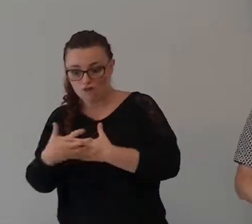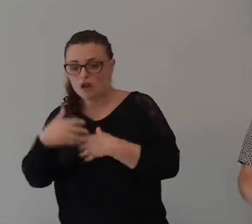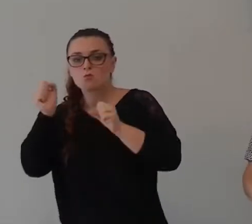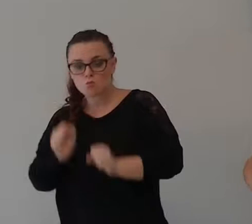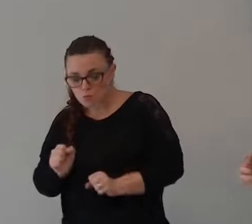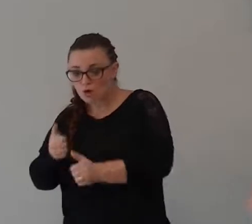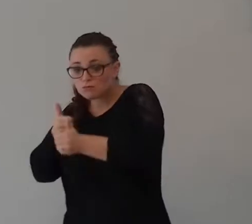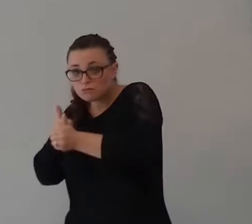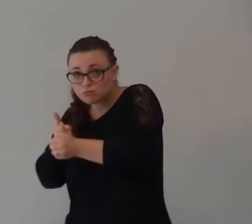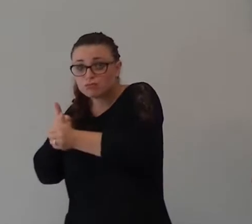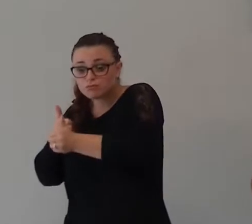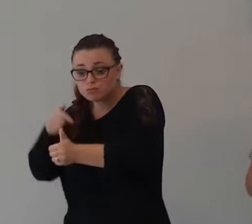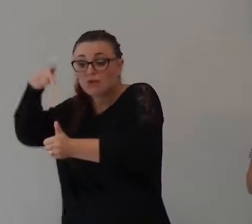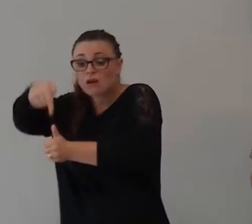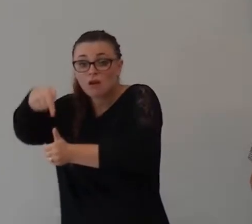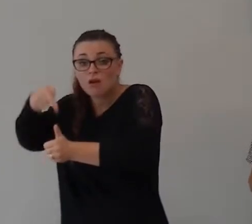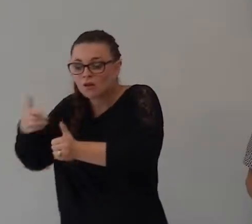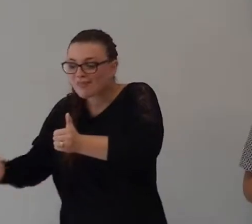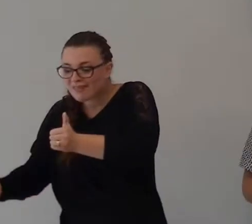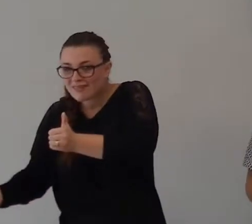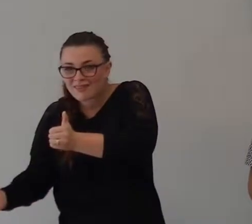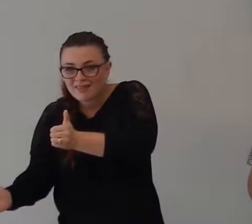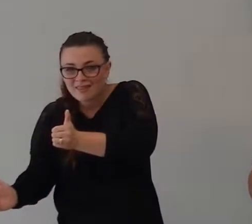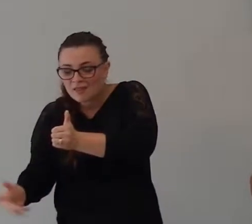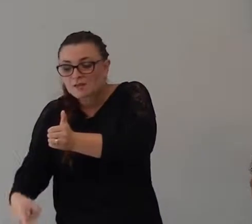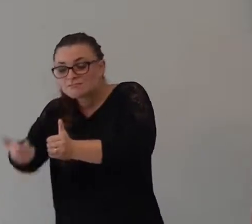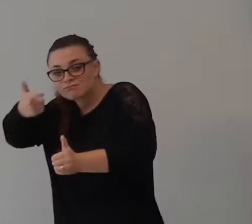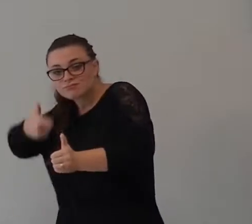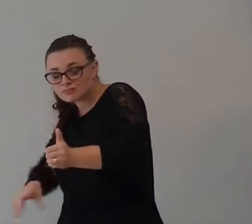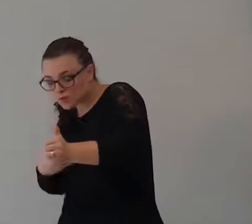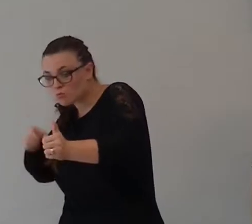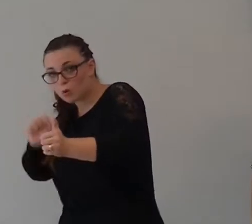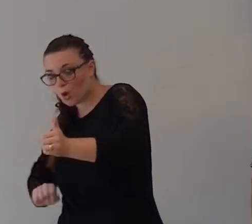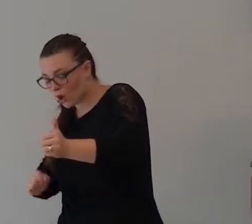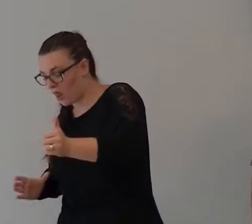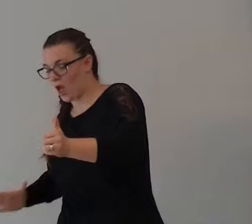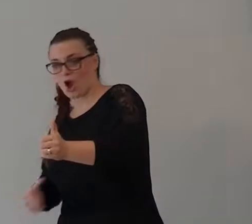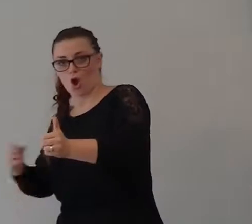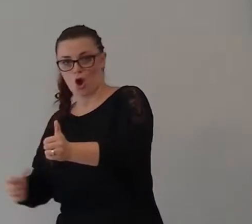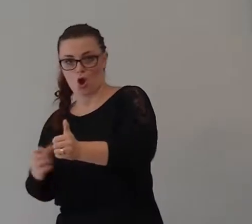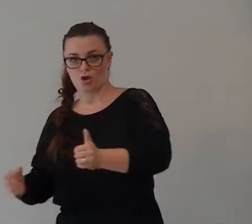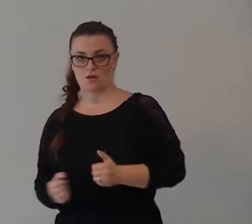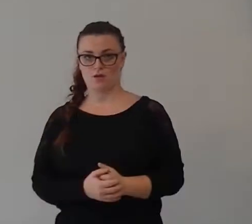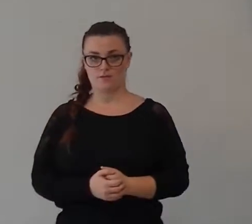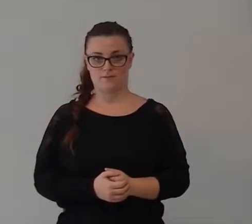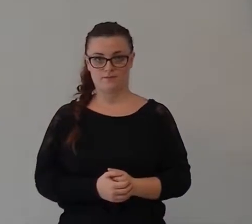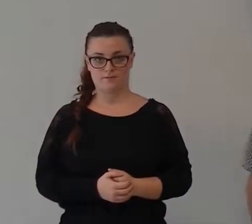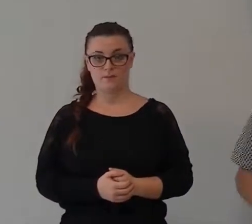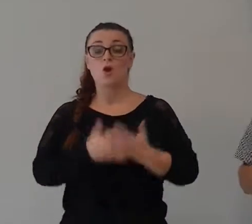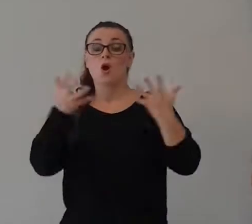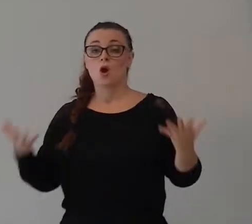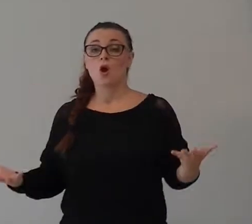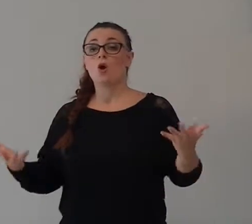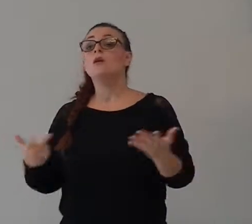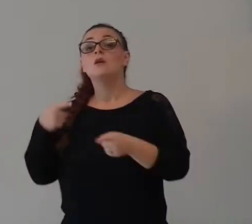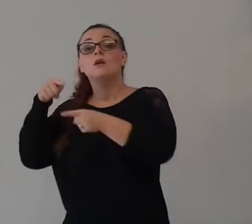che i mietitori se li mettevano a mano facevano cadere. Il mietitore non poteva girarsi e raccogliere la spiga che gli era caduta